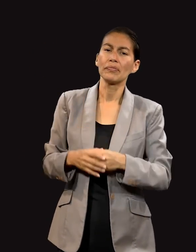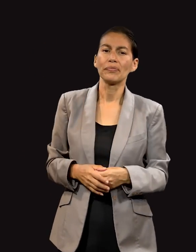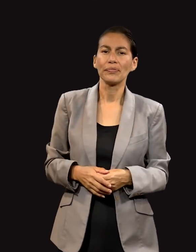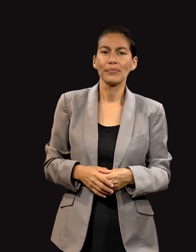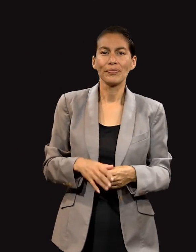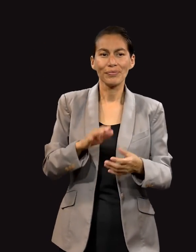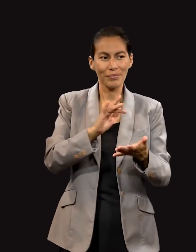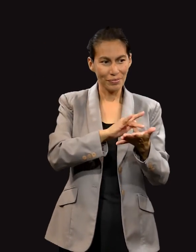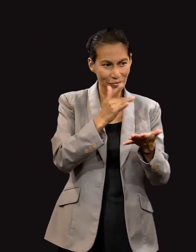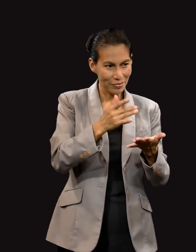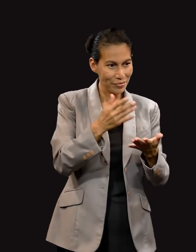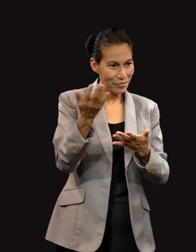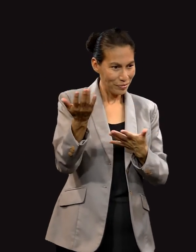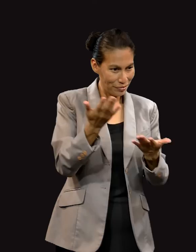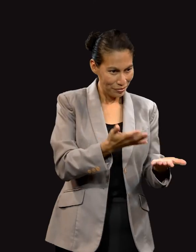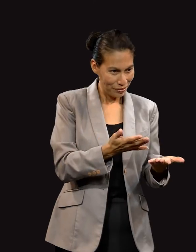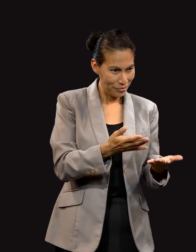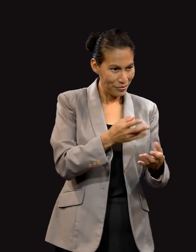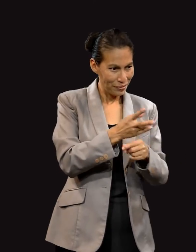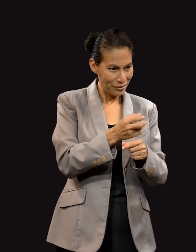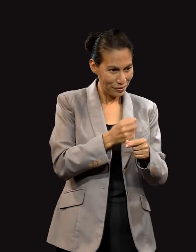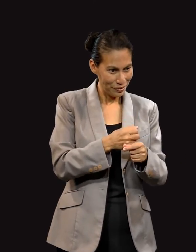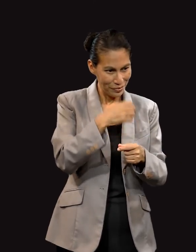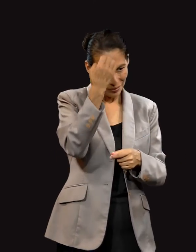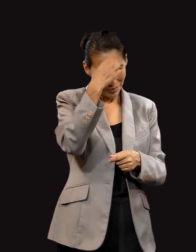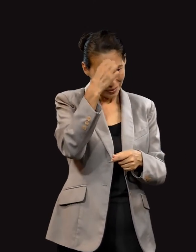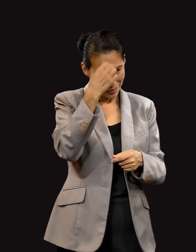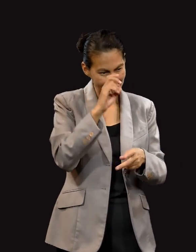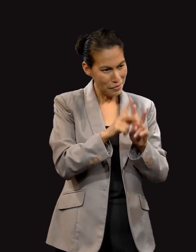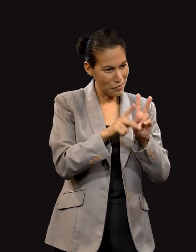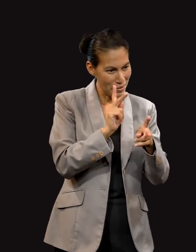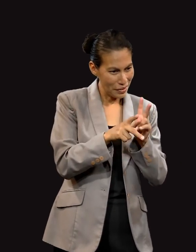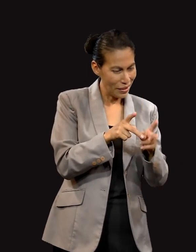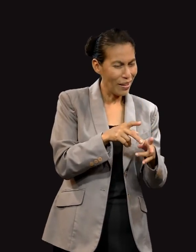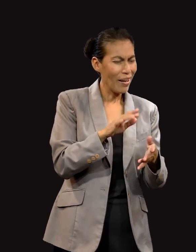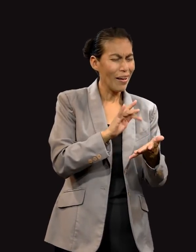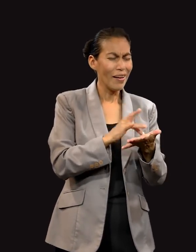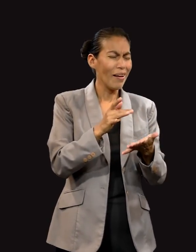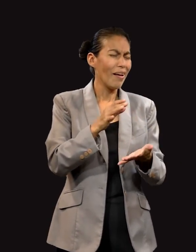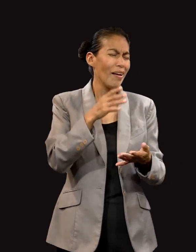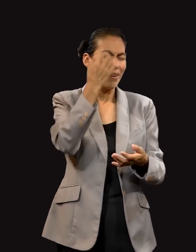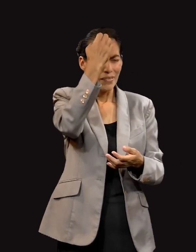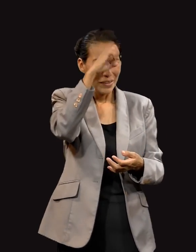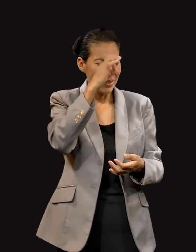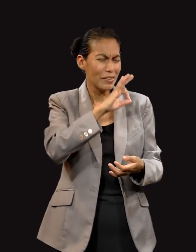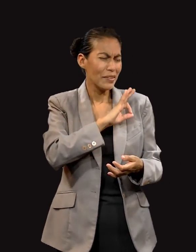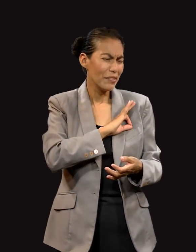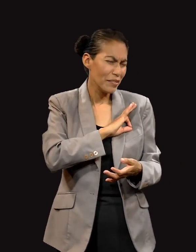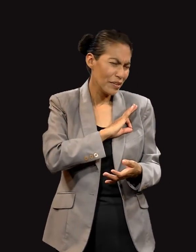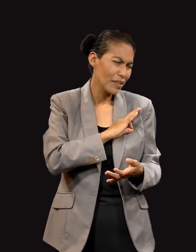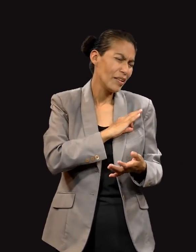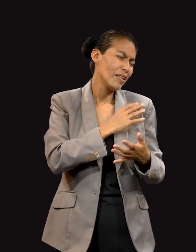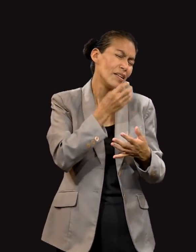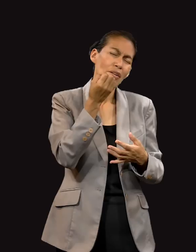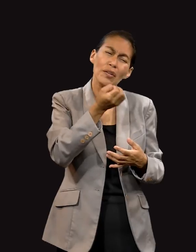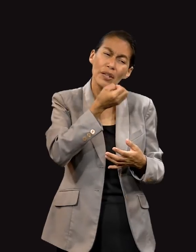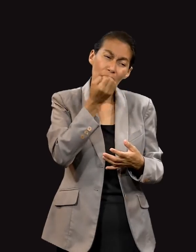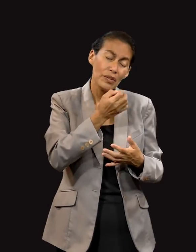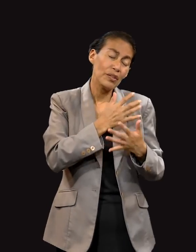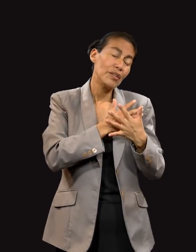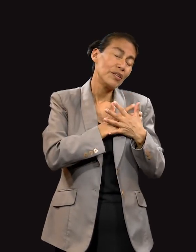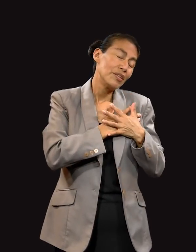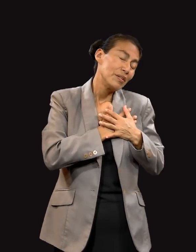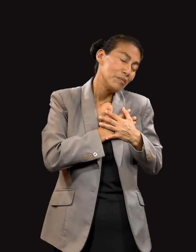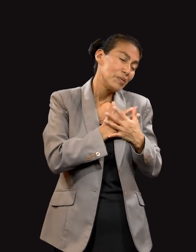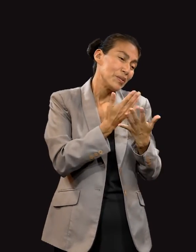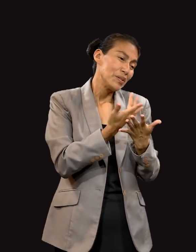lo hará. Gloria. Gracias por estar con nosotros esta noche, compartir sus experiencias de fe en